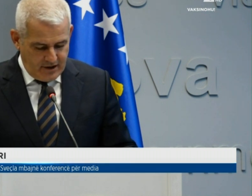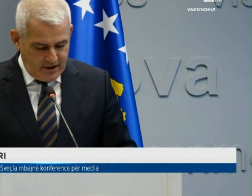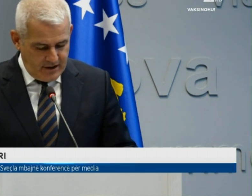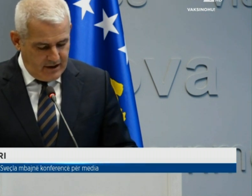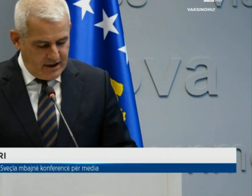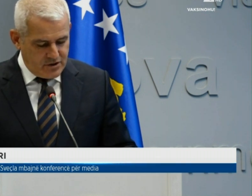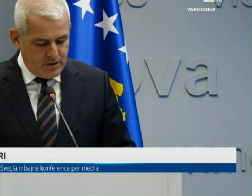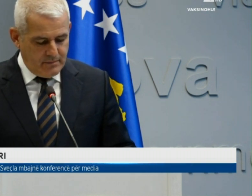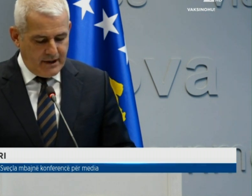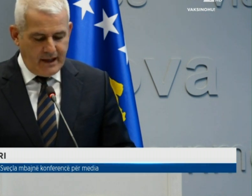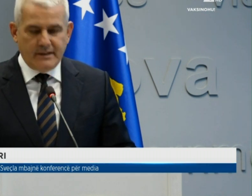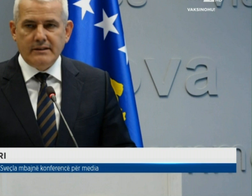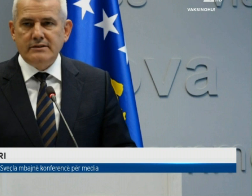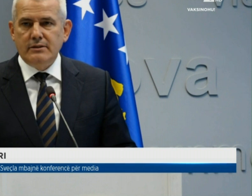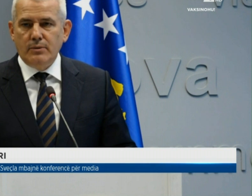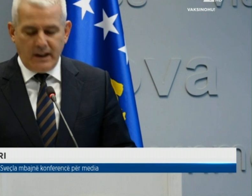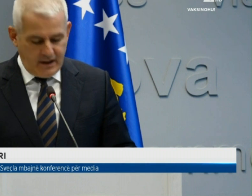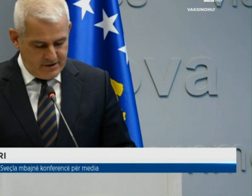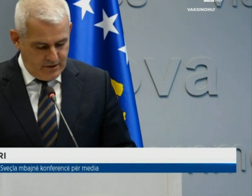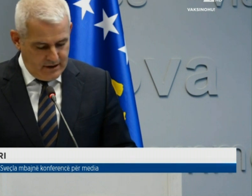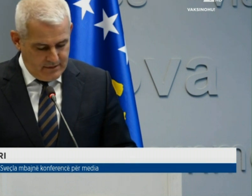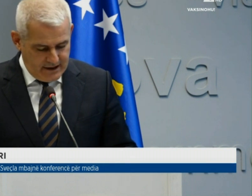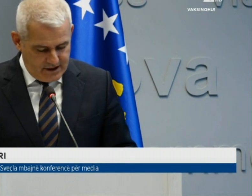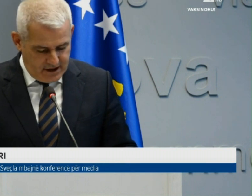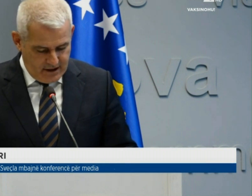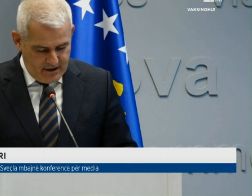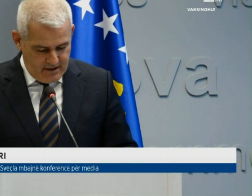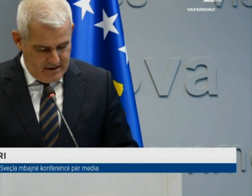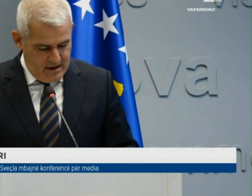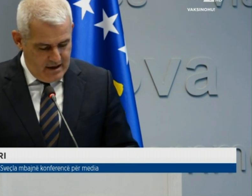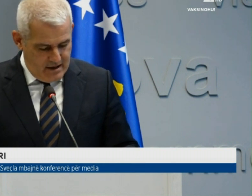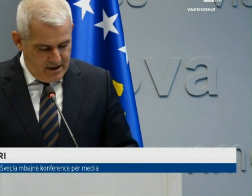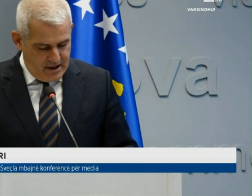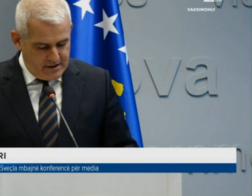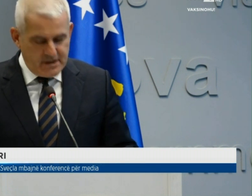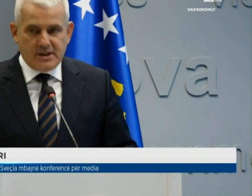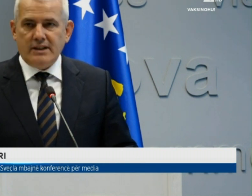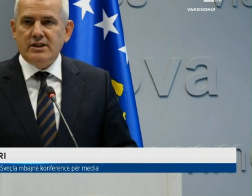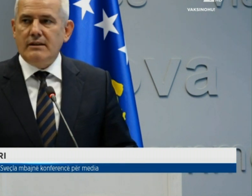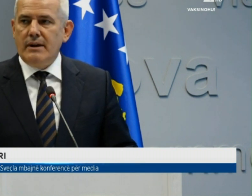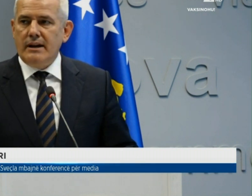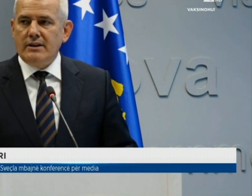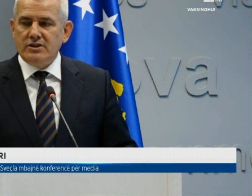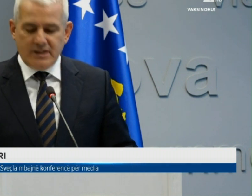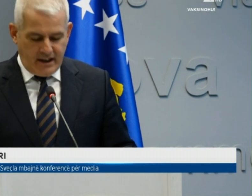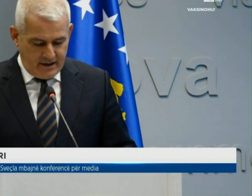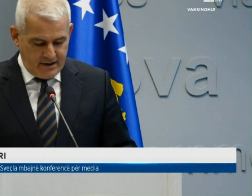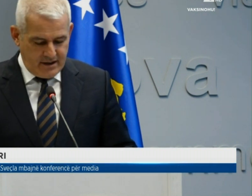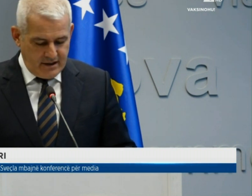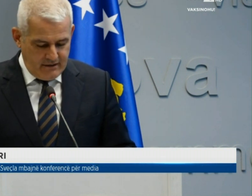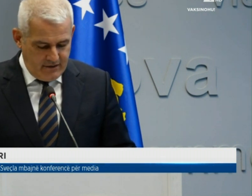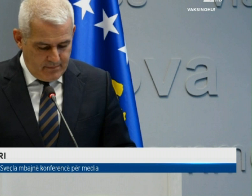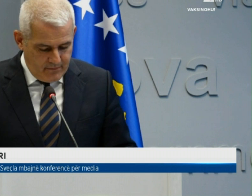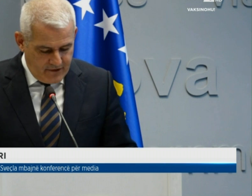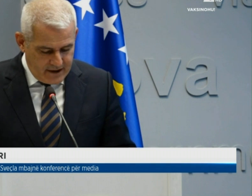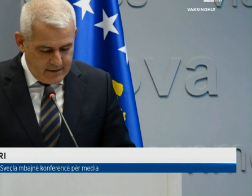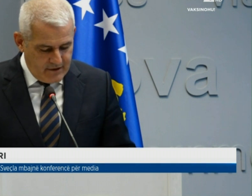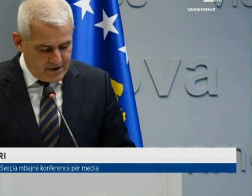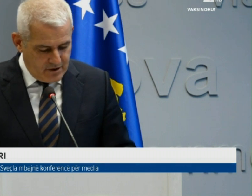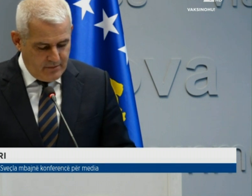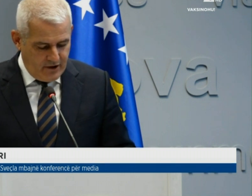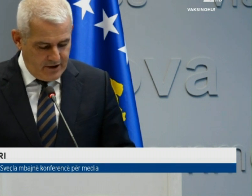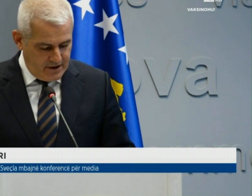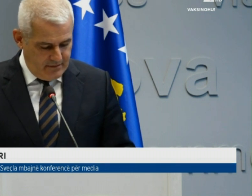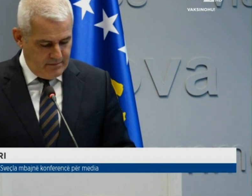e saj angazhohet për rend, siguri dhe sundim të ligjit, dhe, si që thashtë edhe më herët, është garant i